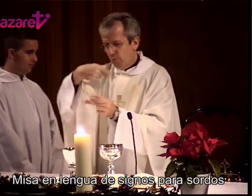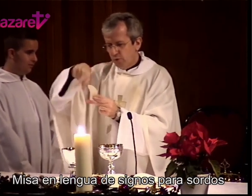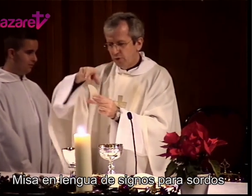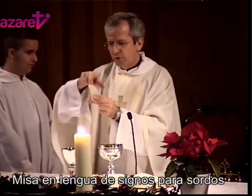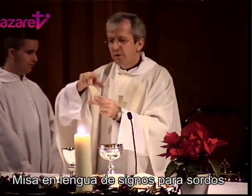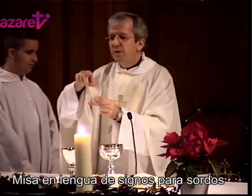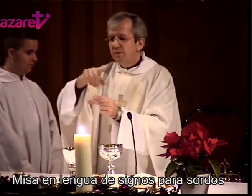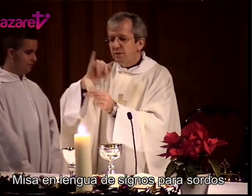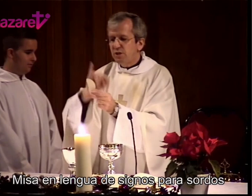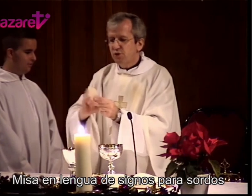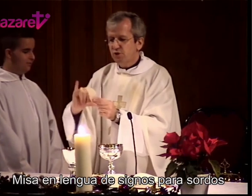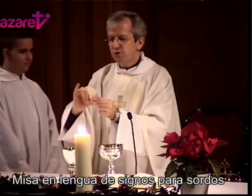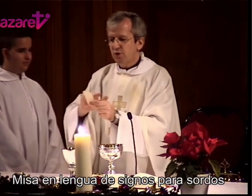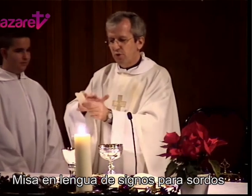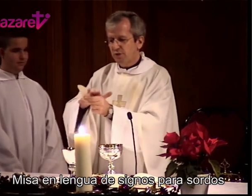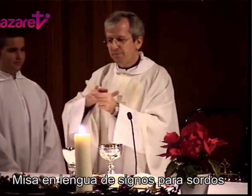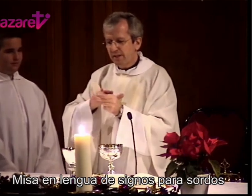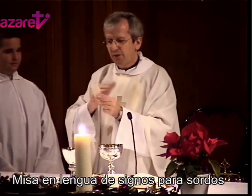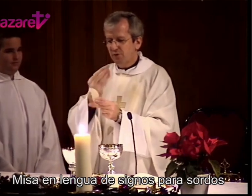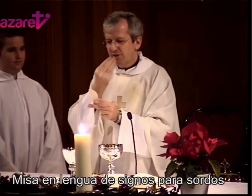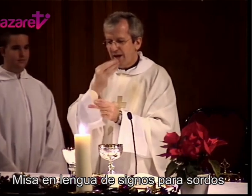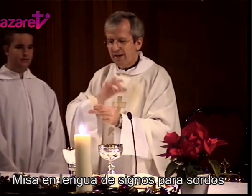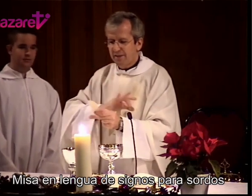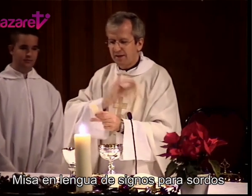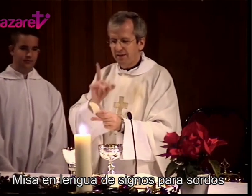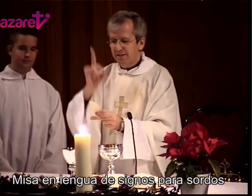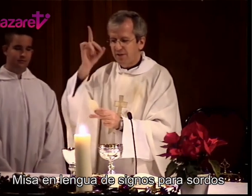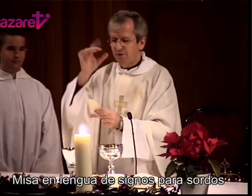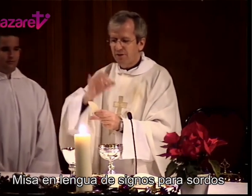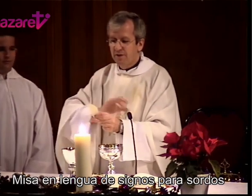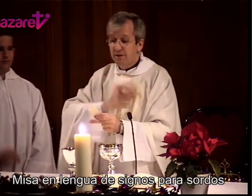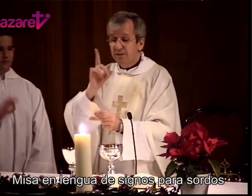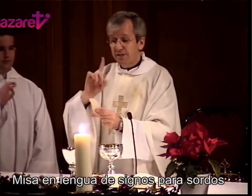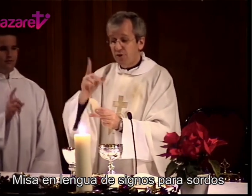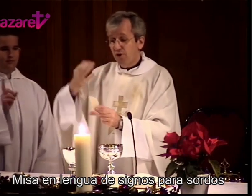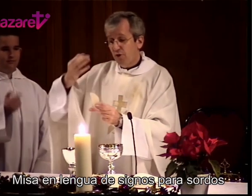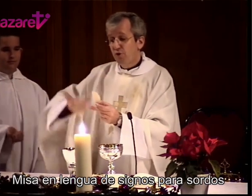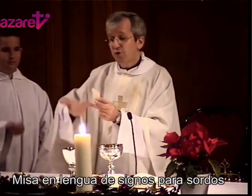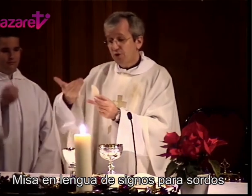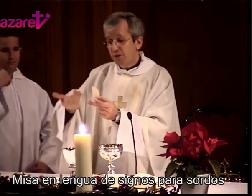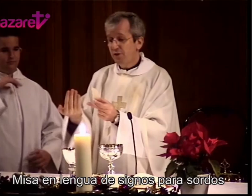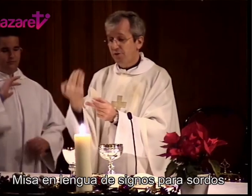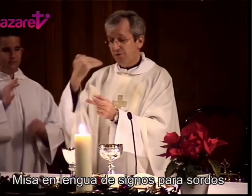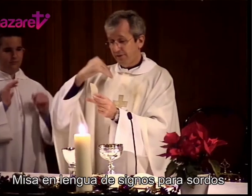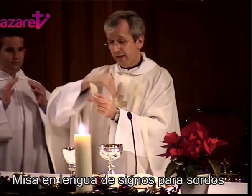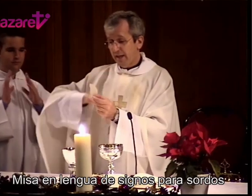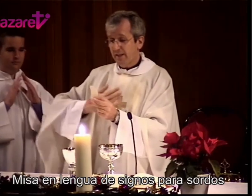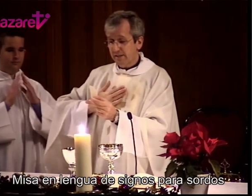mundo. Dichosos los invitados a la cena del Señor. Señor, no soy digno de que entres en